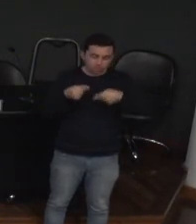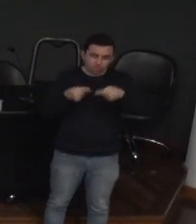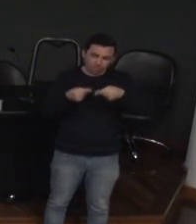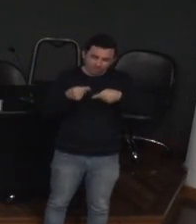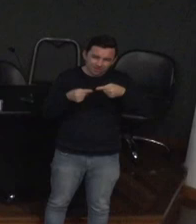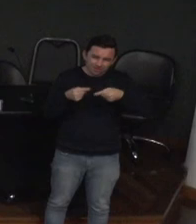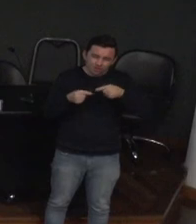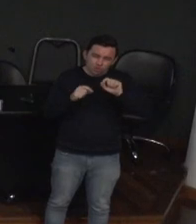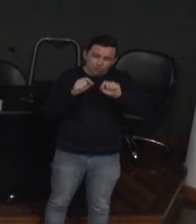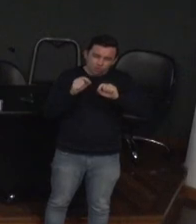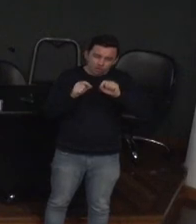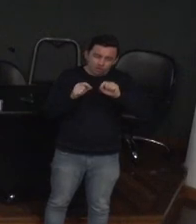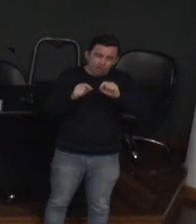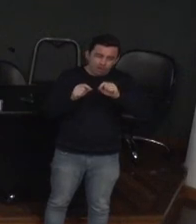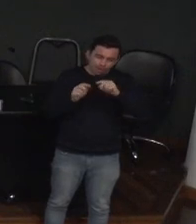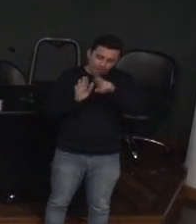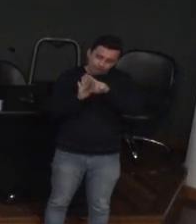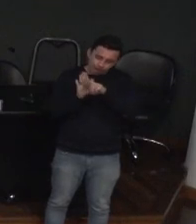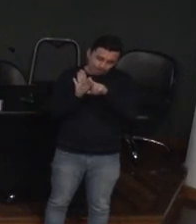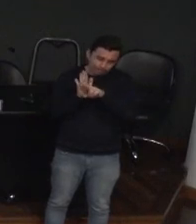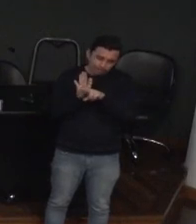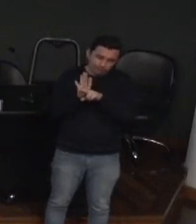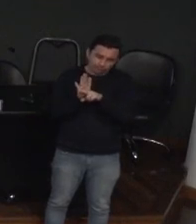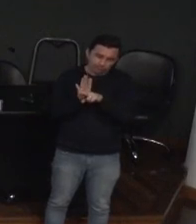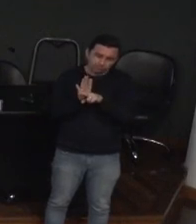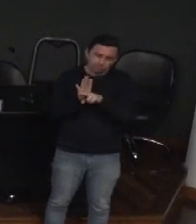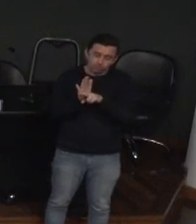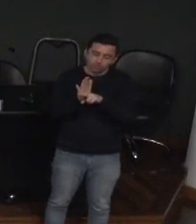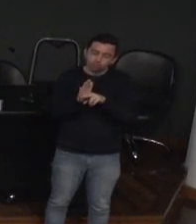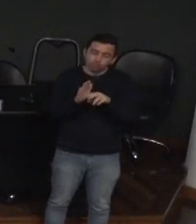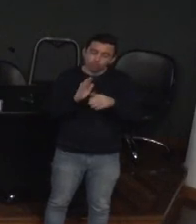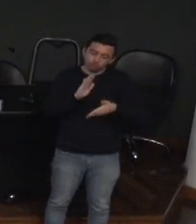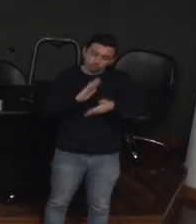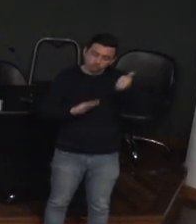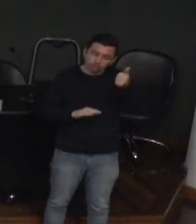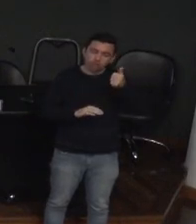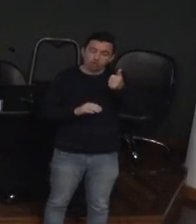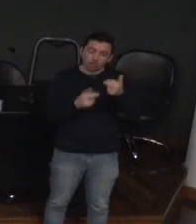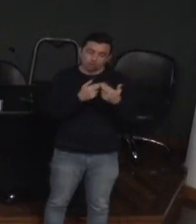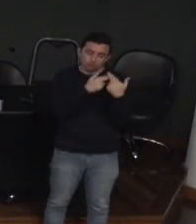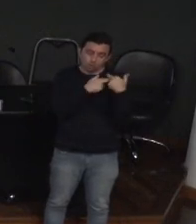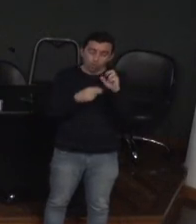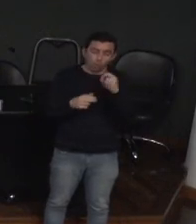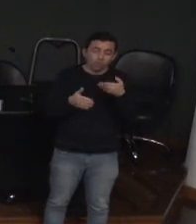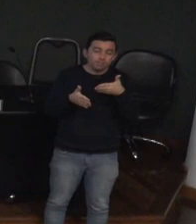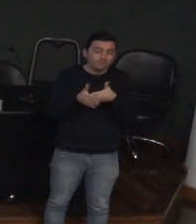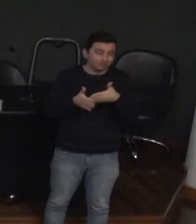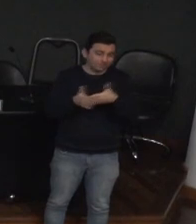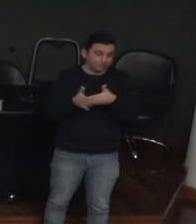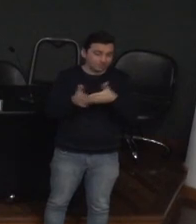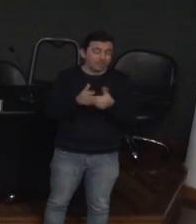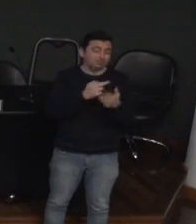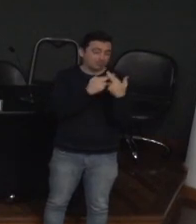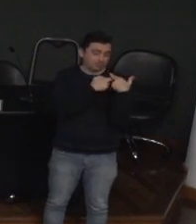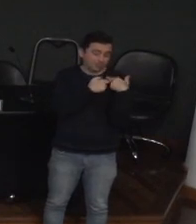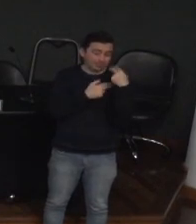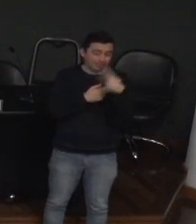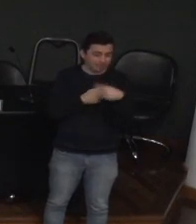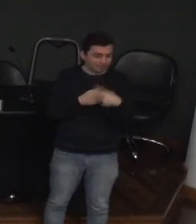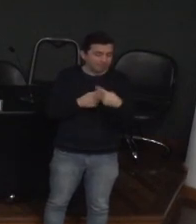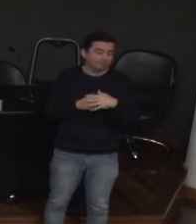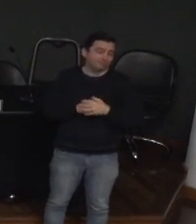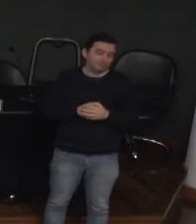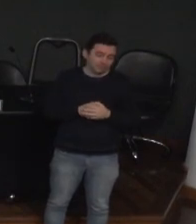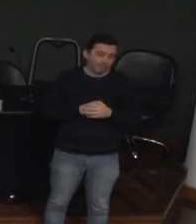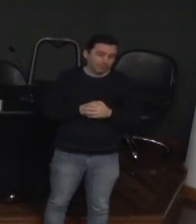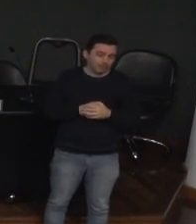que determine a ausência de responsabilização ou o limite da responsabilização,